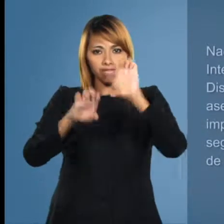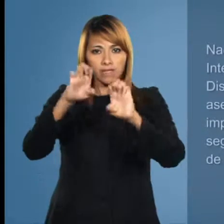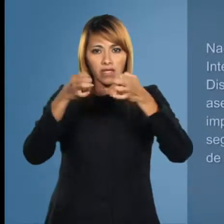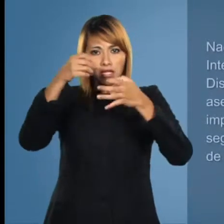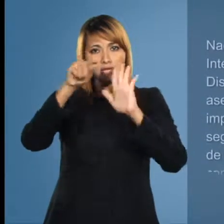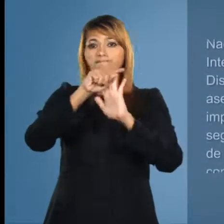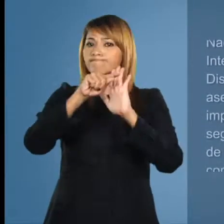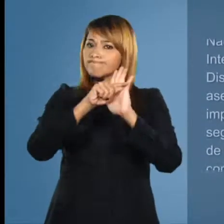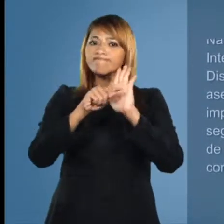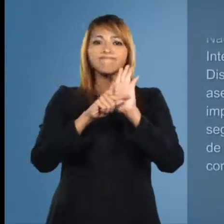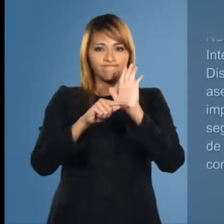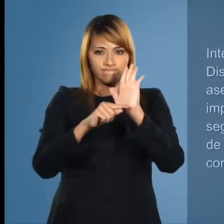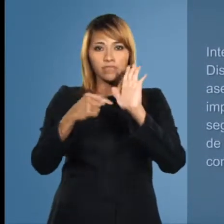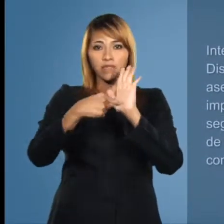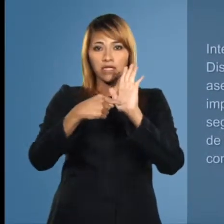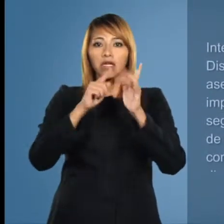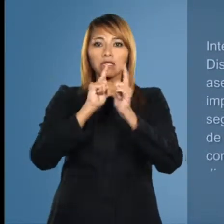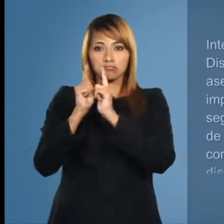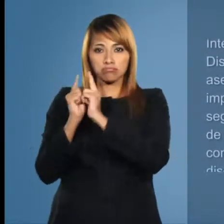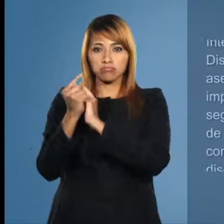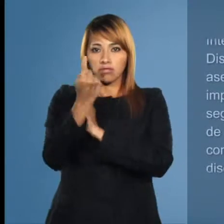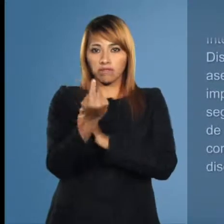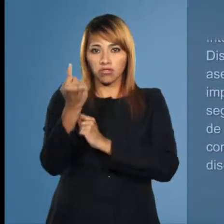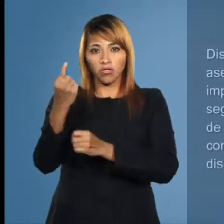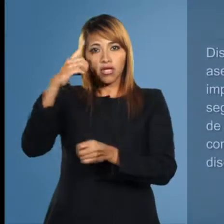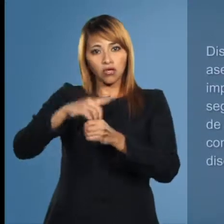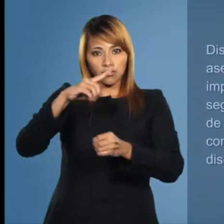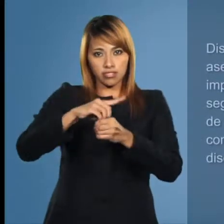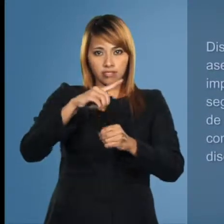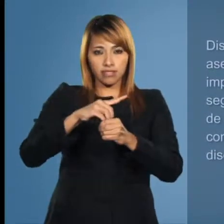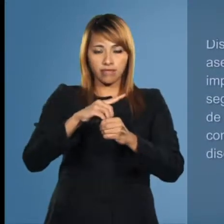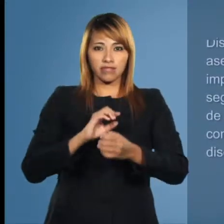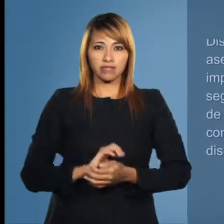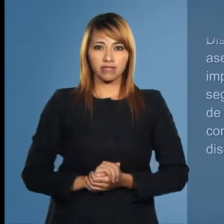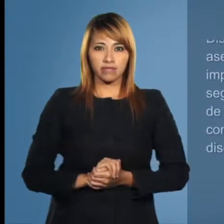y evaluación, y de la normativa relacionada con las personas con discapacidad.